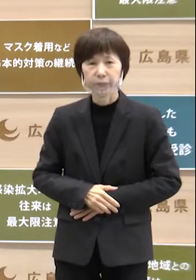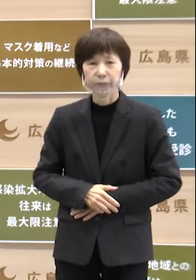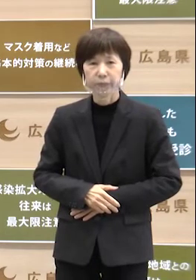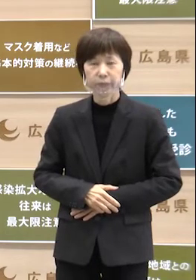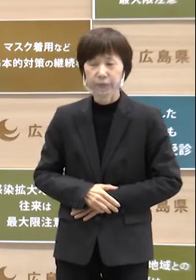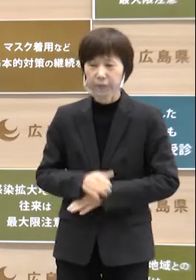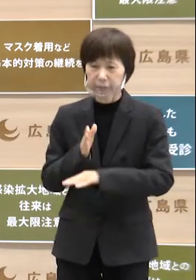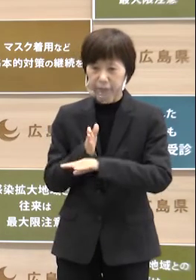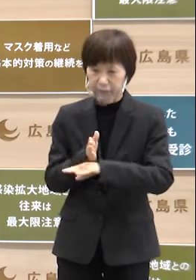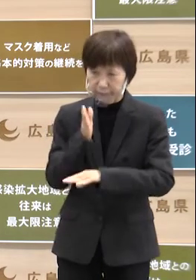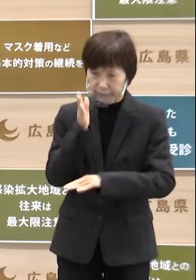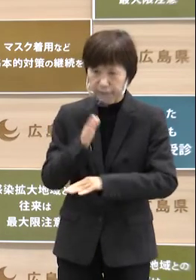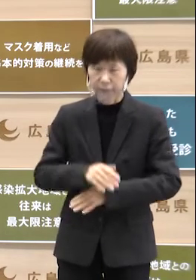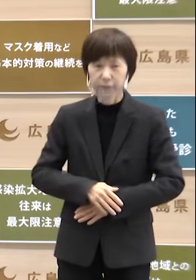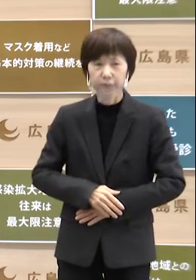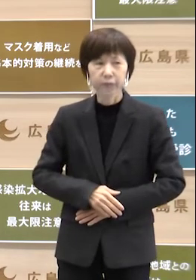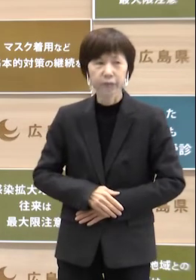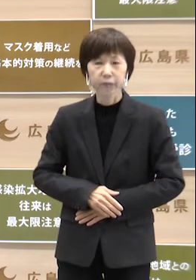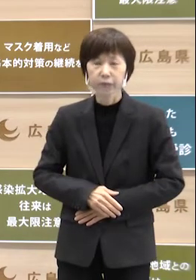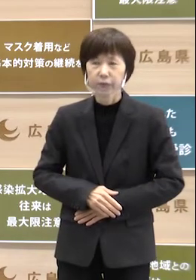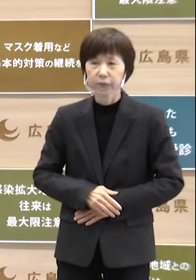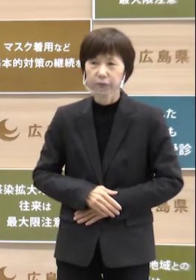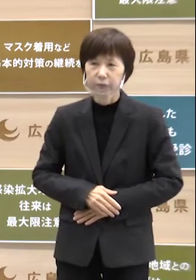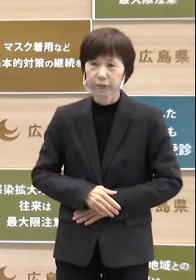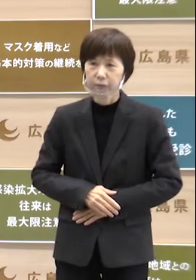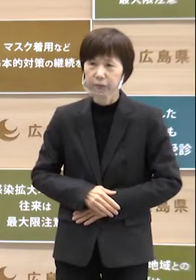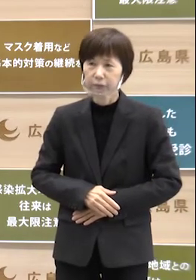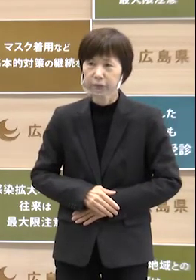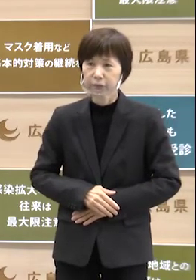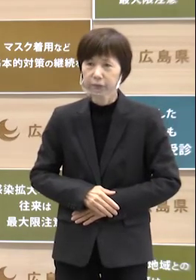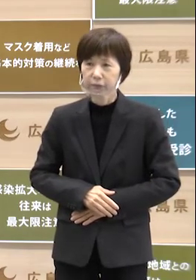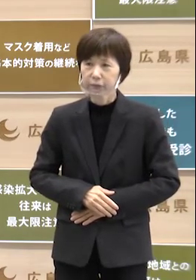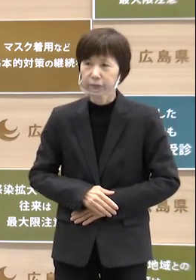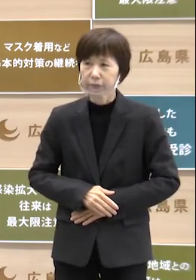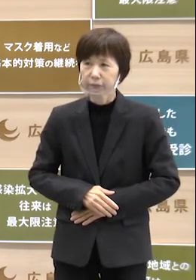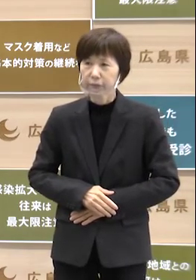ありがとうございます。この件について質問がある者はお願いします。